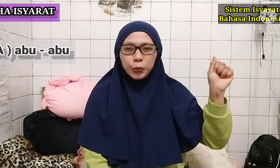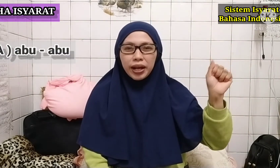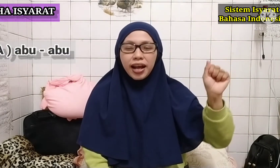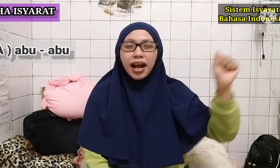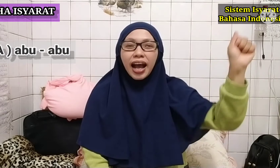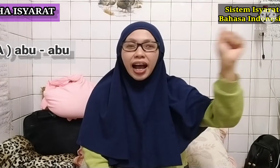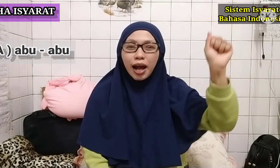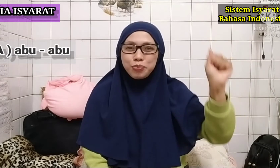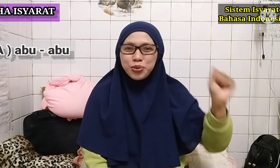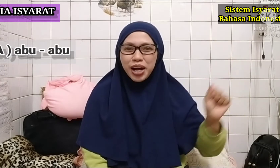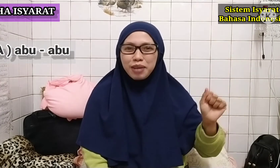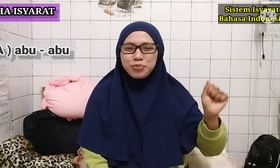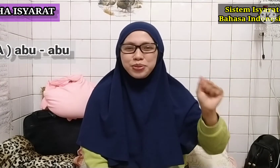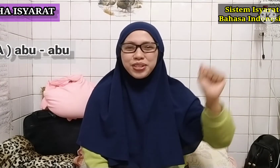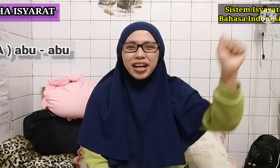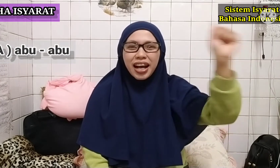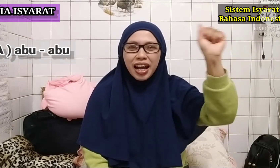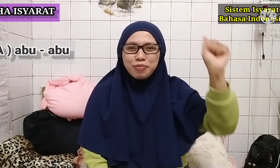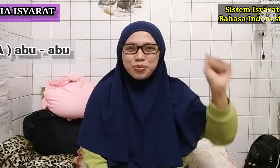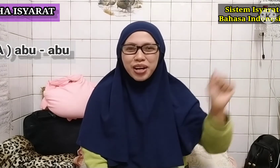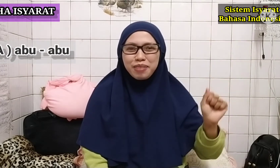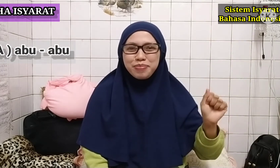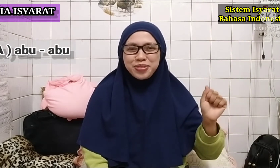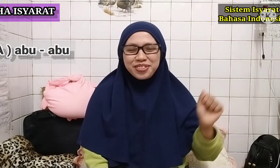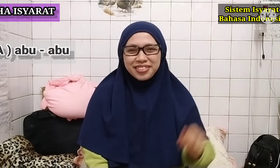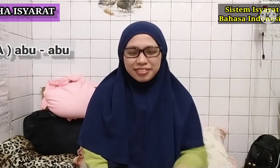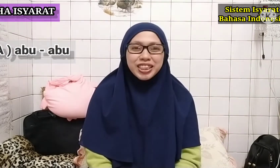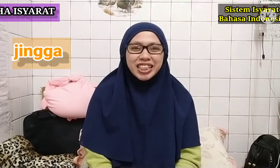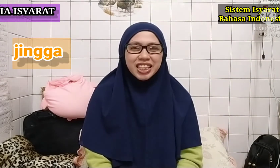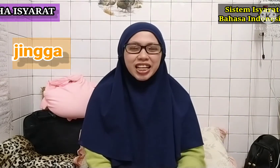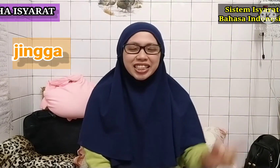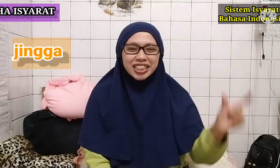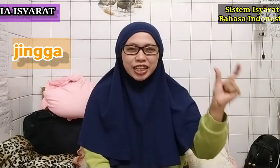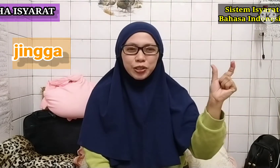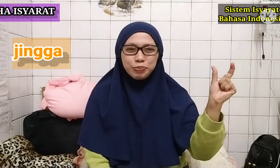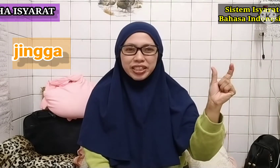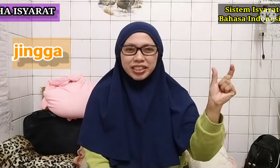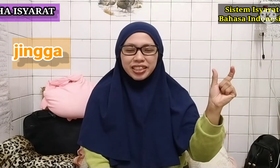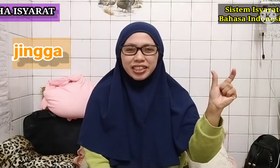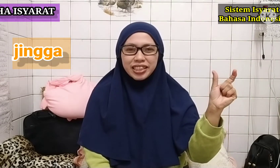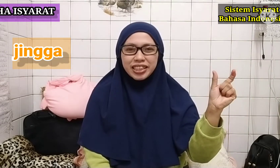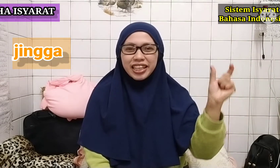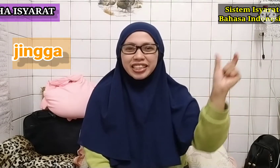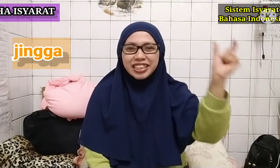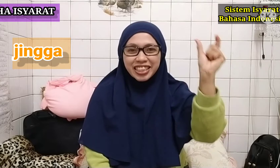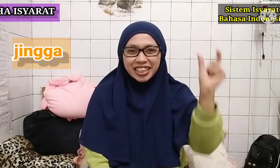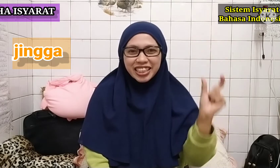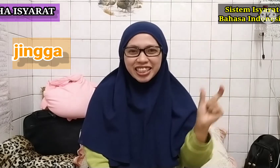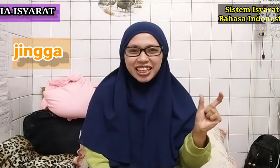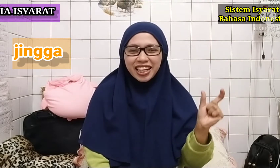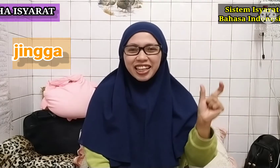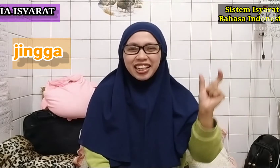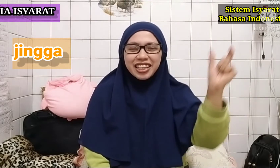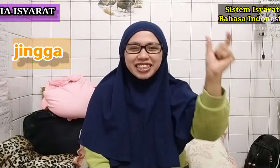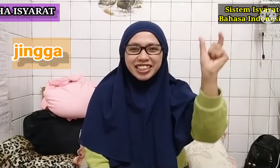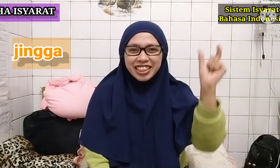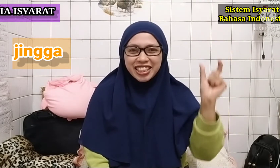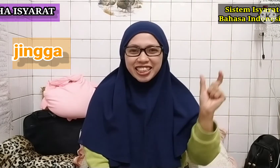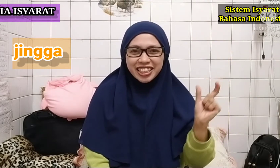A, abu-abu, abu-abu. Jingga, jingga itu begini, jingga, jingga.